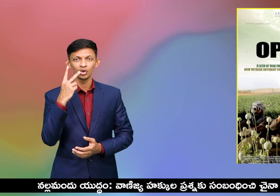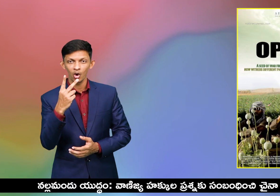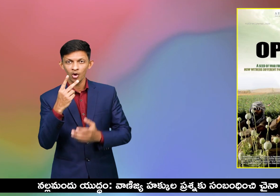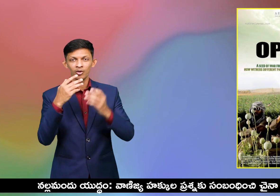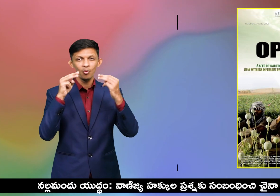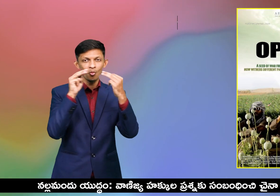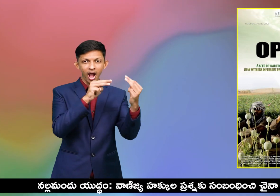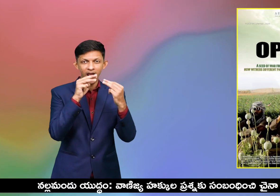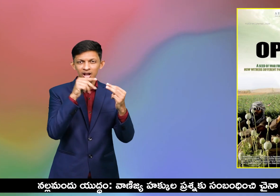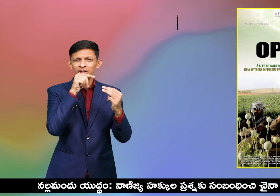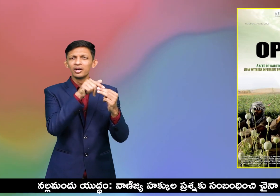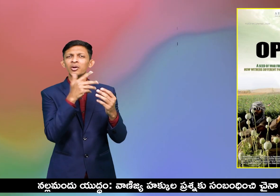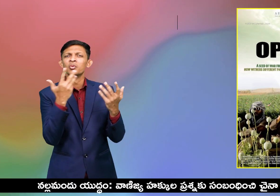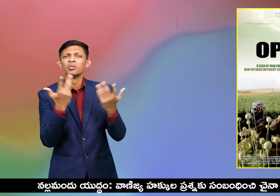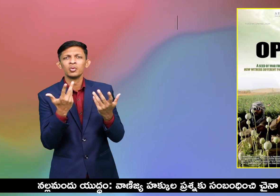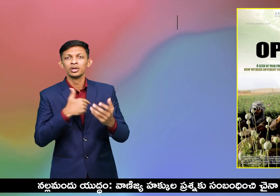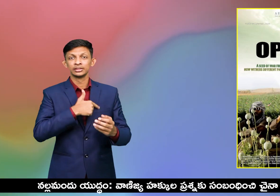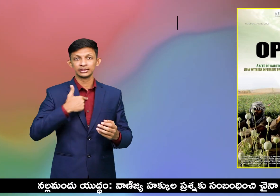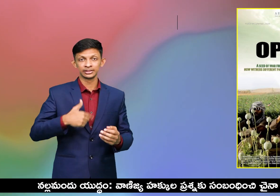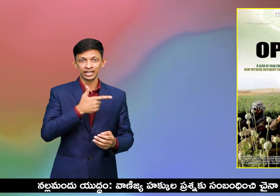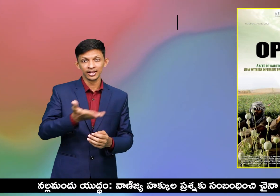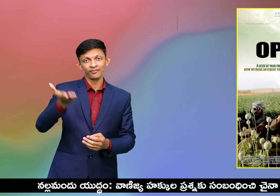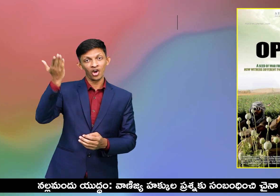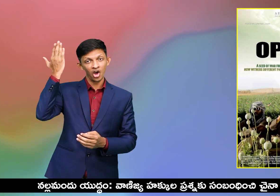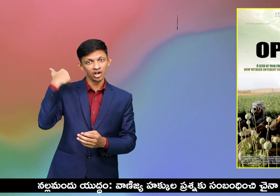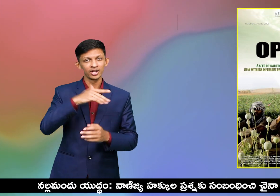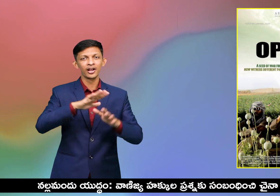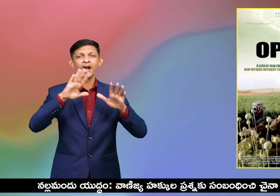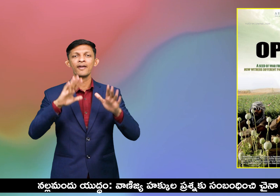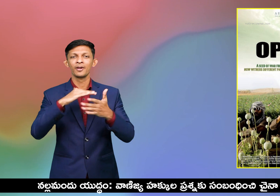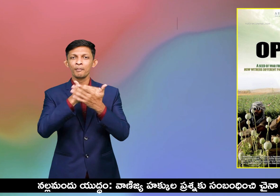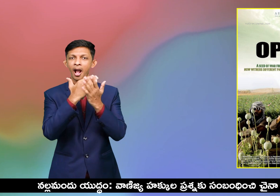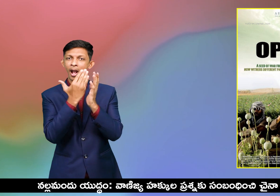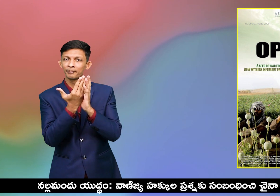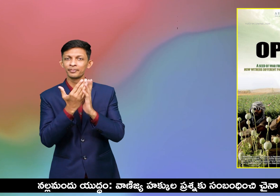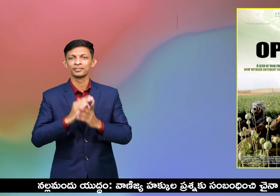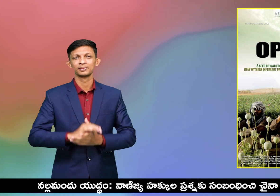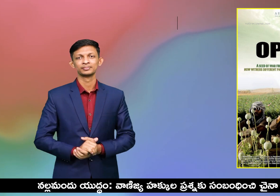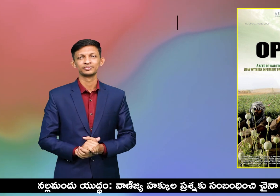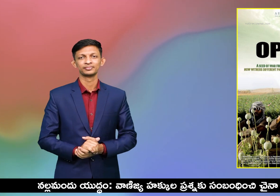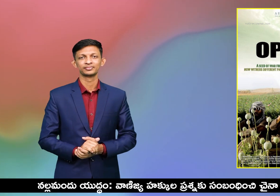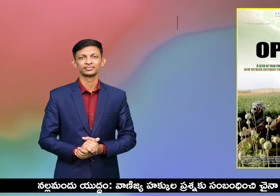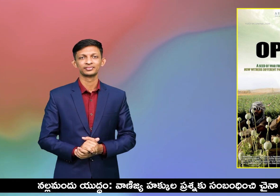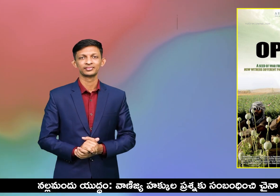3. నల్లమందు యుద్ధం. వాణిజ్య హక్కుల ప్రశ్నకు సంబంధించి చైనా పాల్గొన్న 2 యుద్ధాలు.